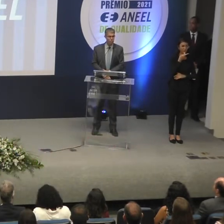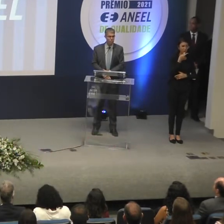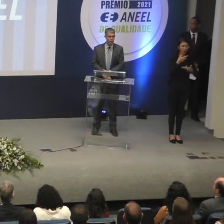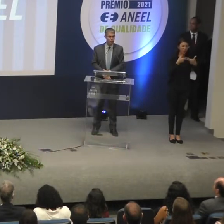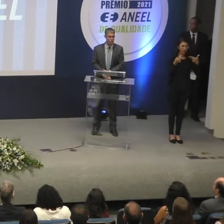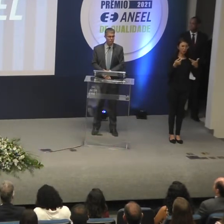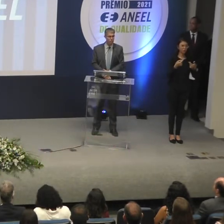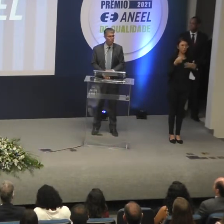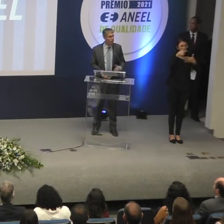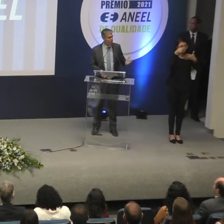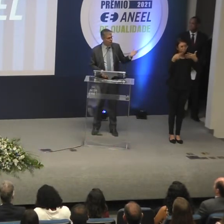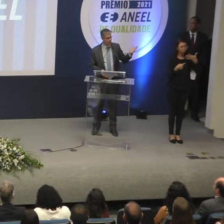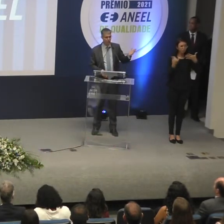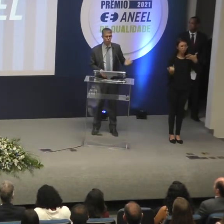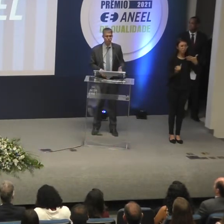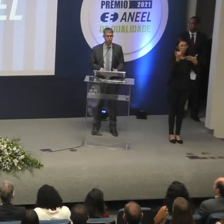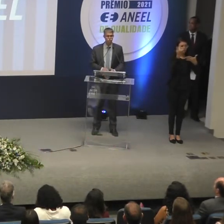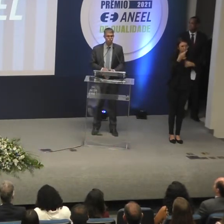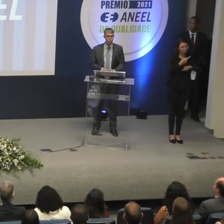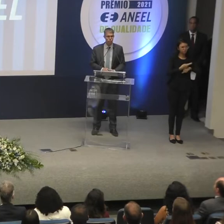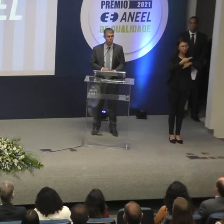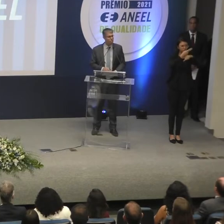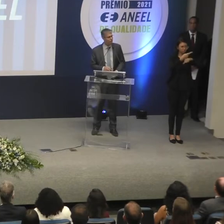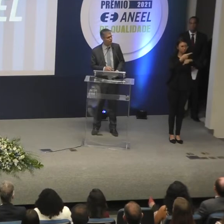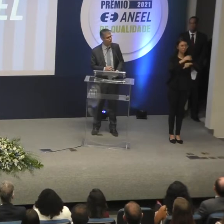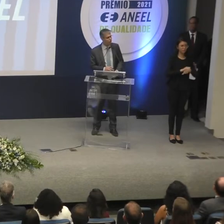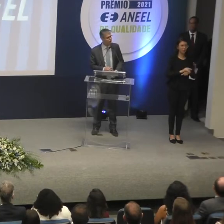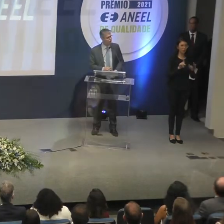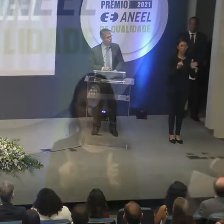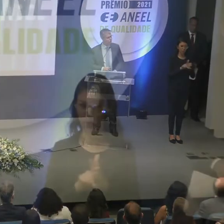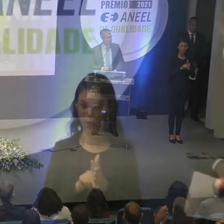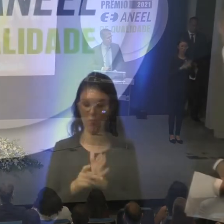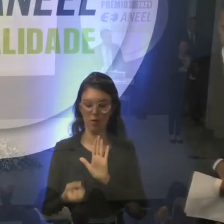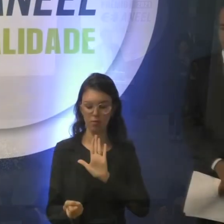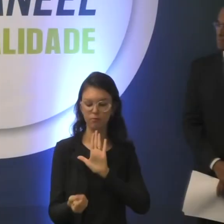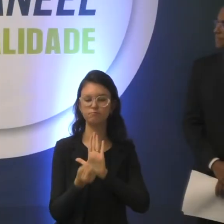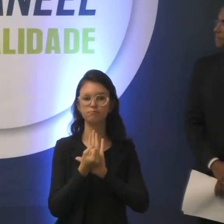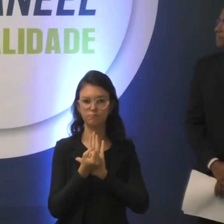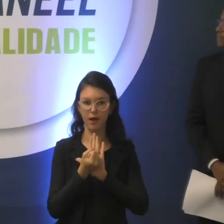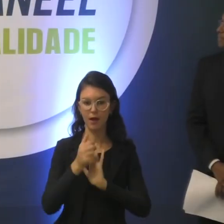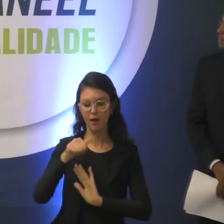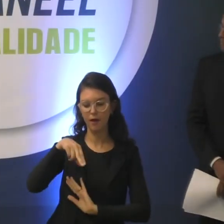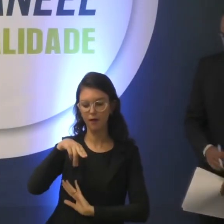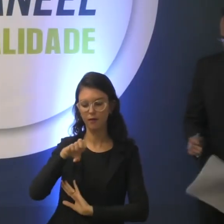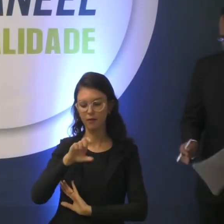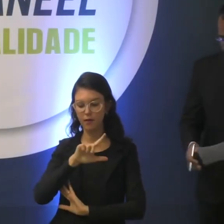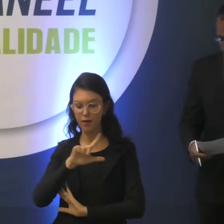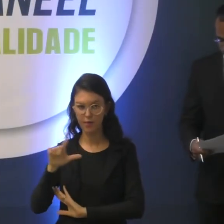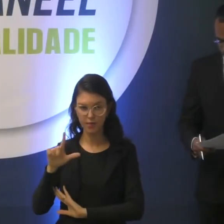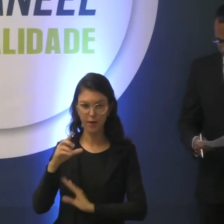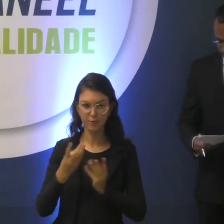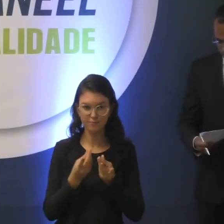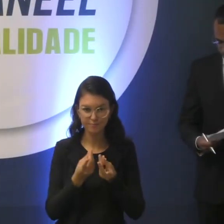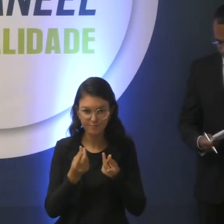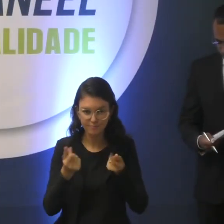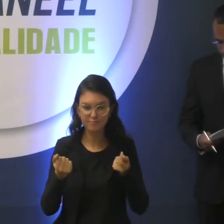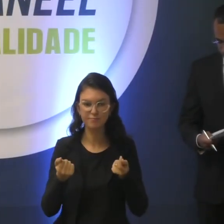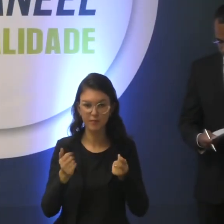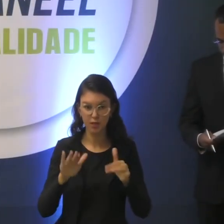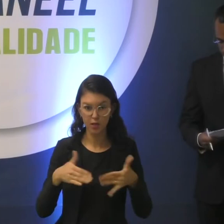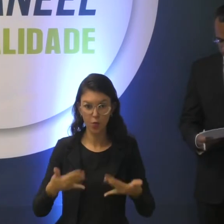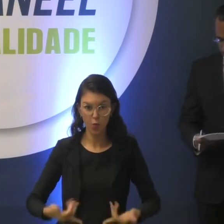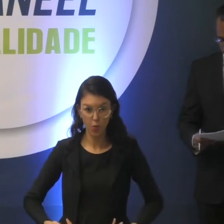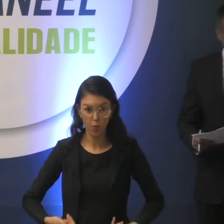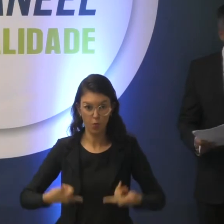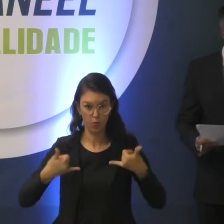a essa premiação, que é decorrente do índice ANEEL de qualidade. Primeiro, dizer que é um gesto de humildade do